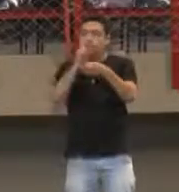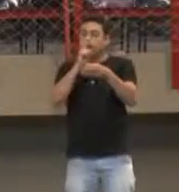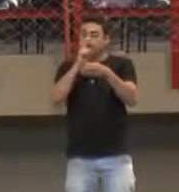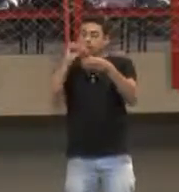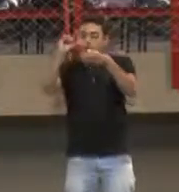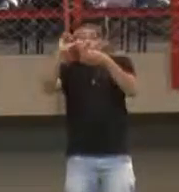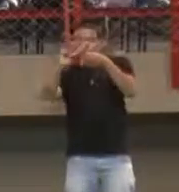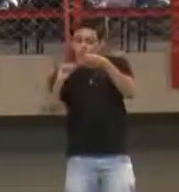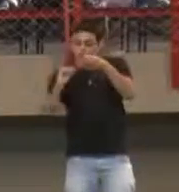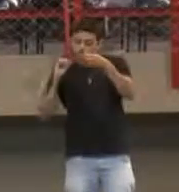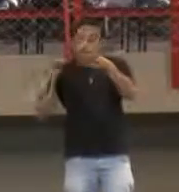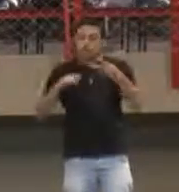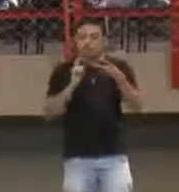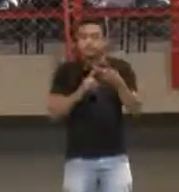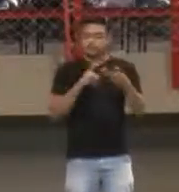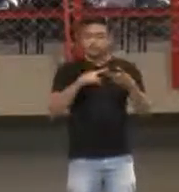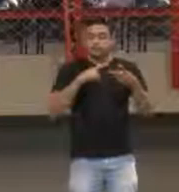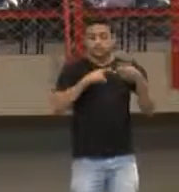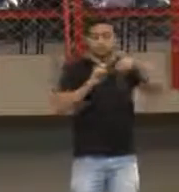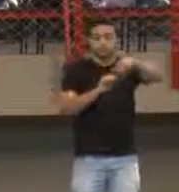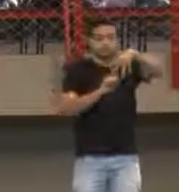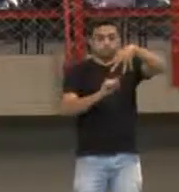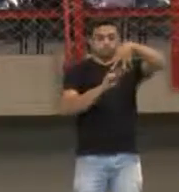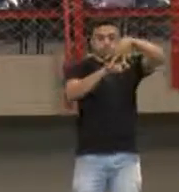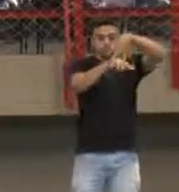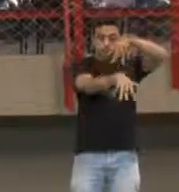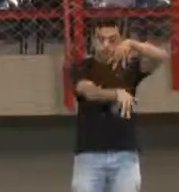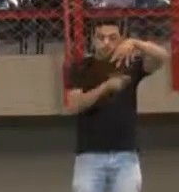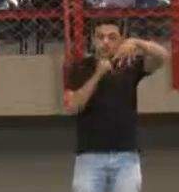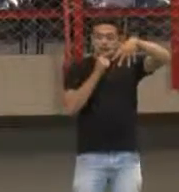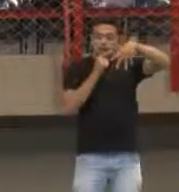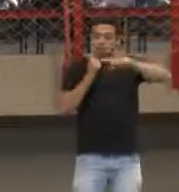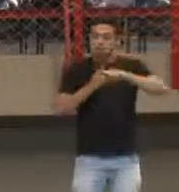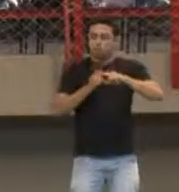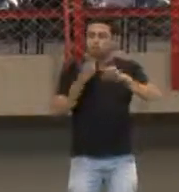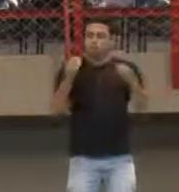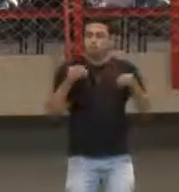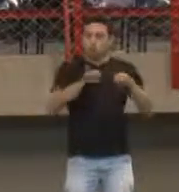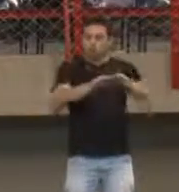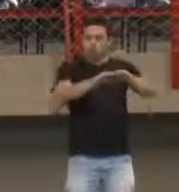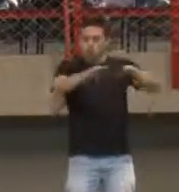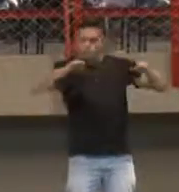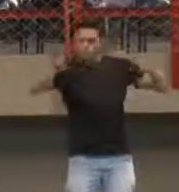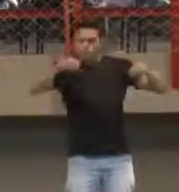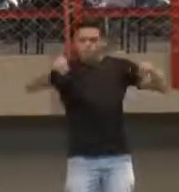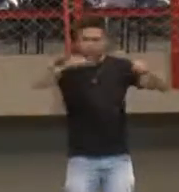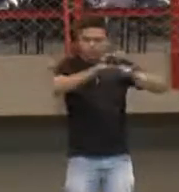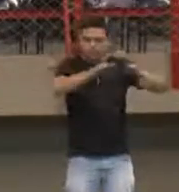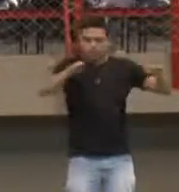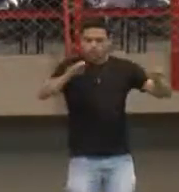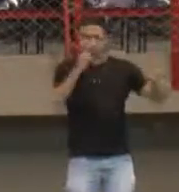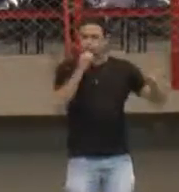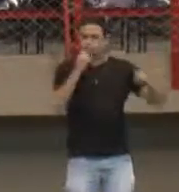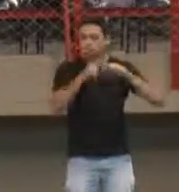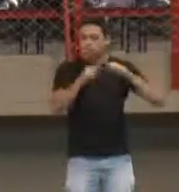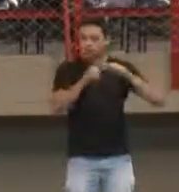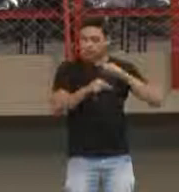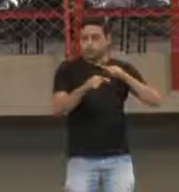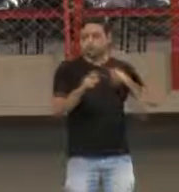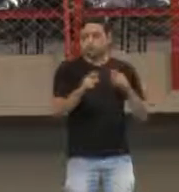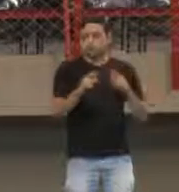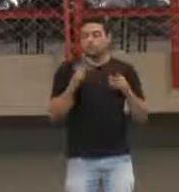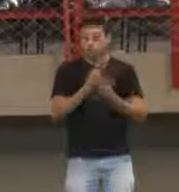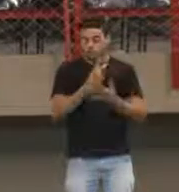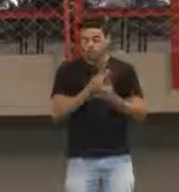D, hidráulica, devido ao relevo, relevo plano, hidráulica? Não, está